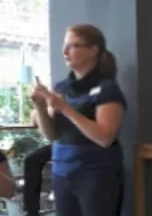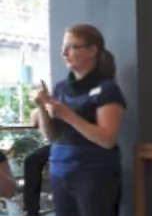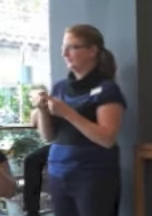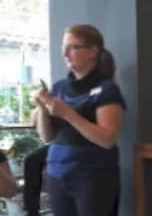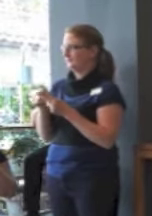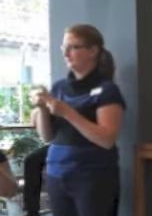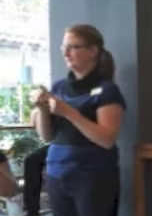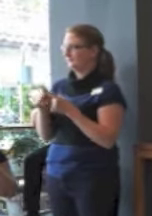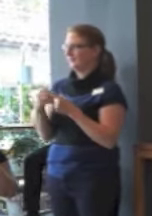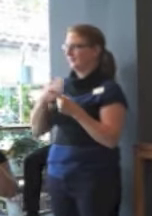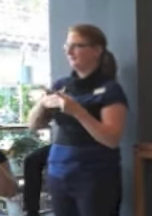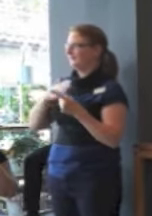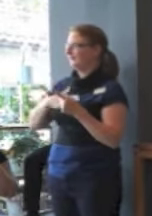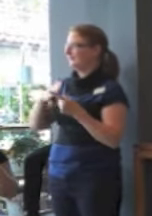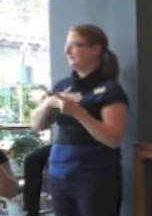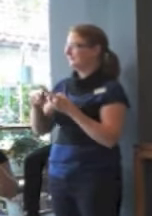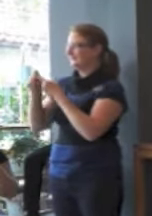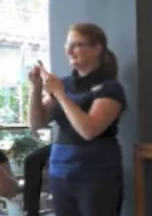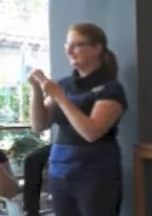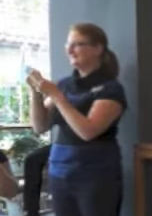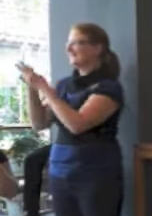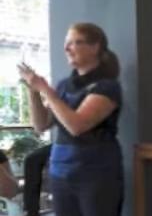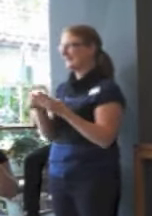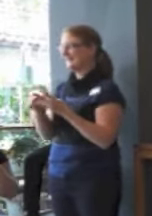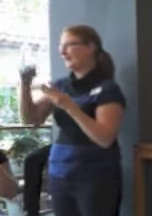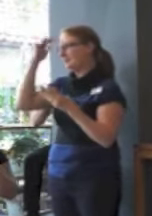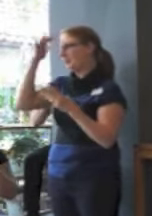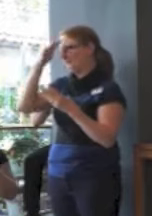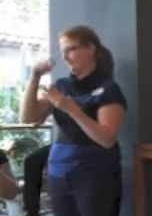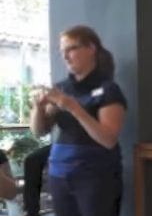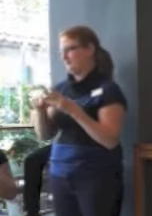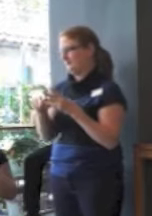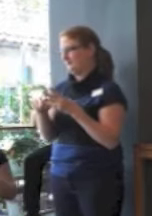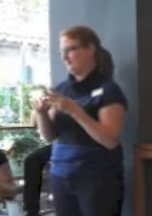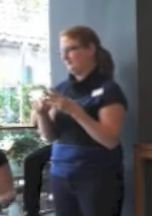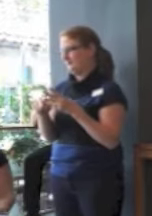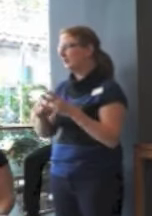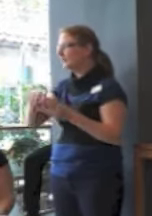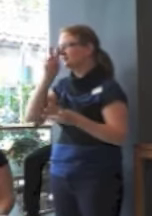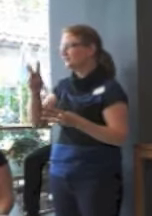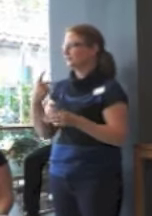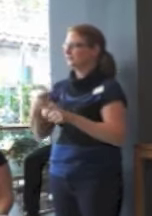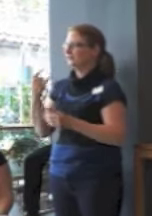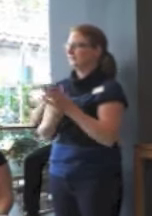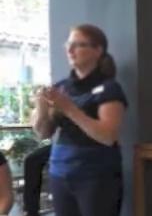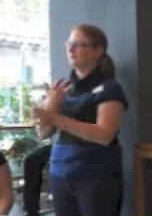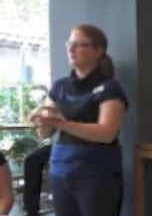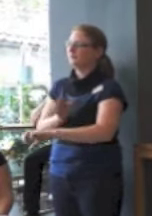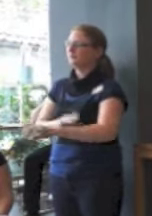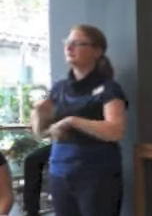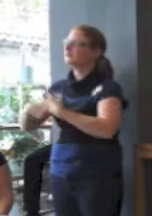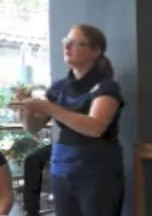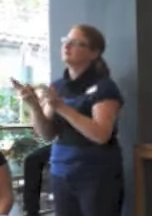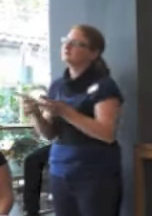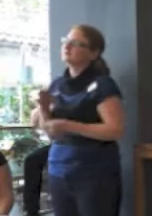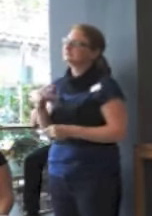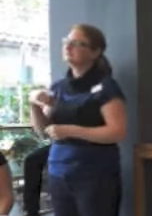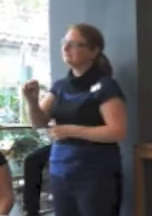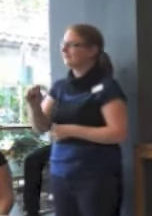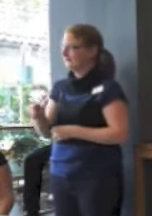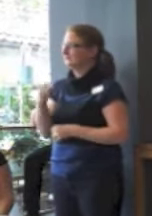tredje ganska stort dilemma som jag ser, och det avspeglar sig även på kompetensutveckling. Och Stig var inne